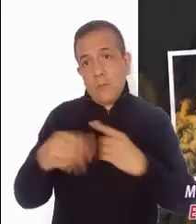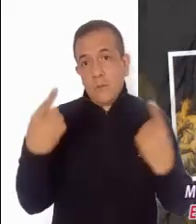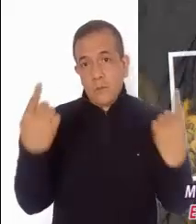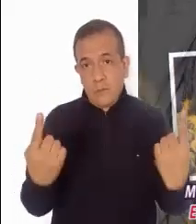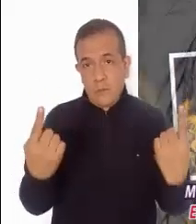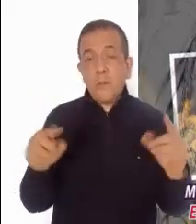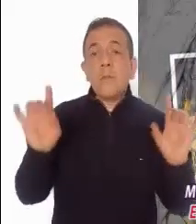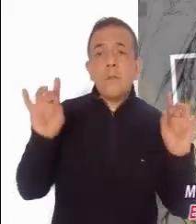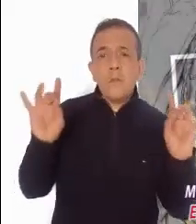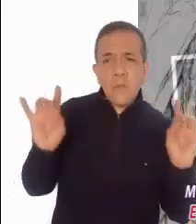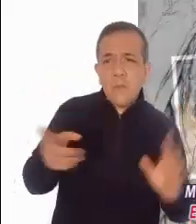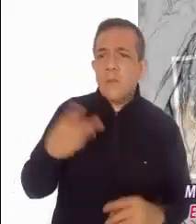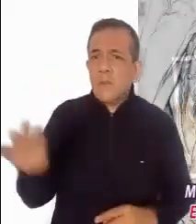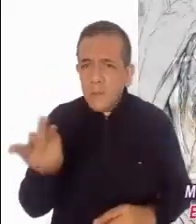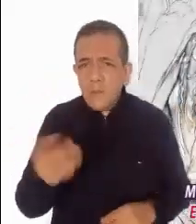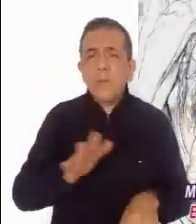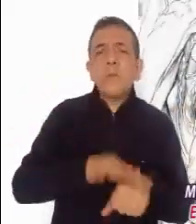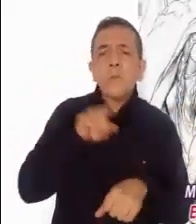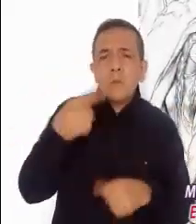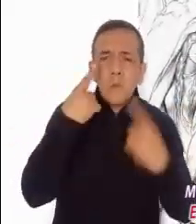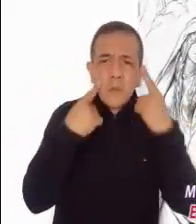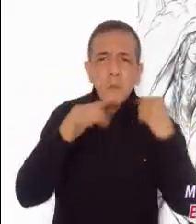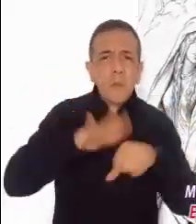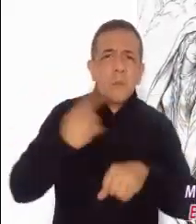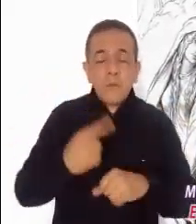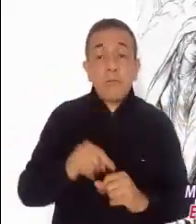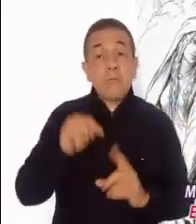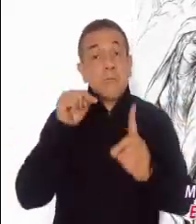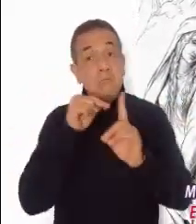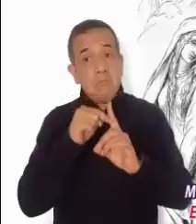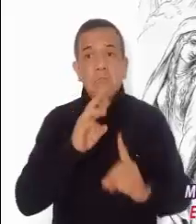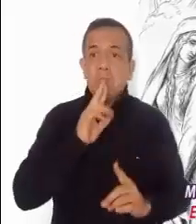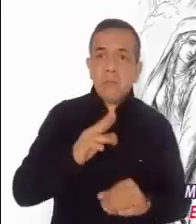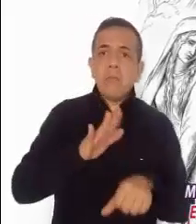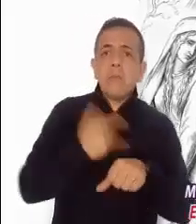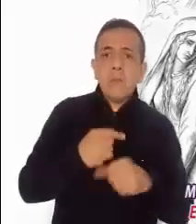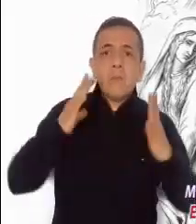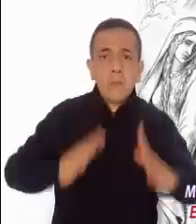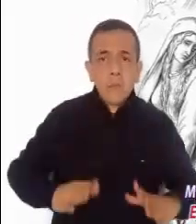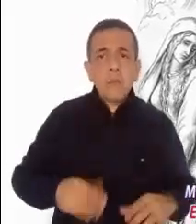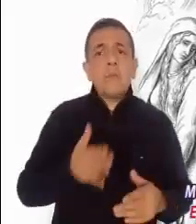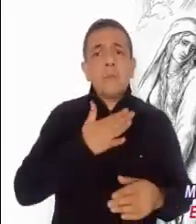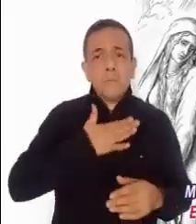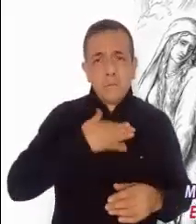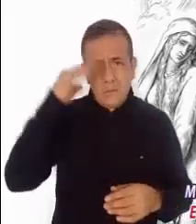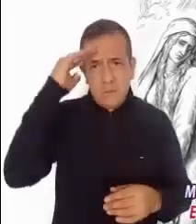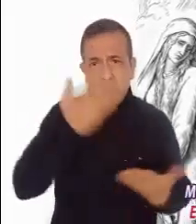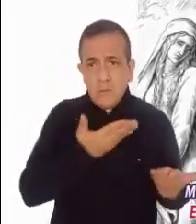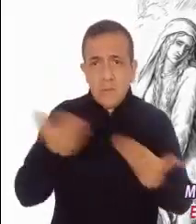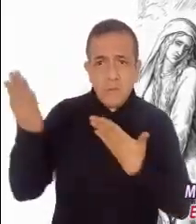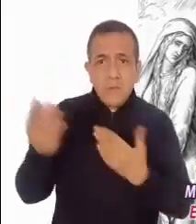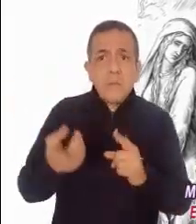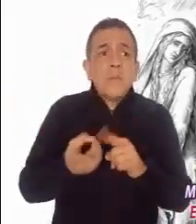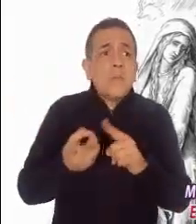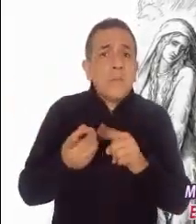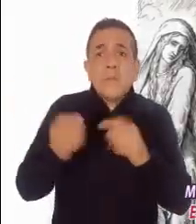preguntaron, ¿por qué estás llorando, mujer? Ella les contestó, porque se han llevado a mi Señor y no sé